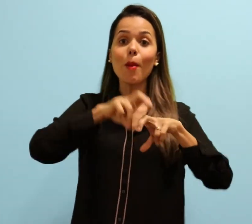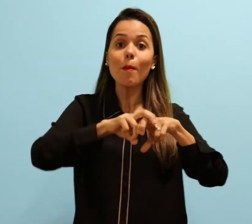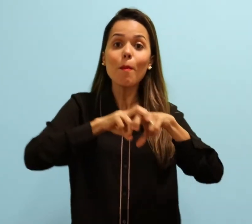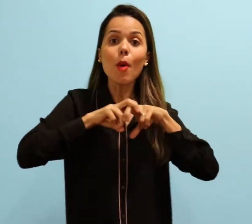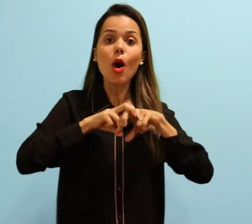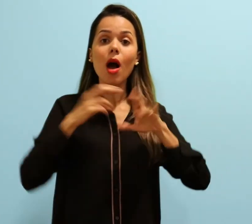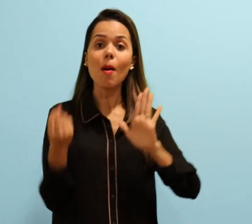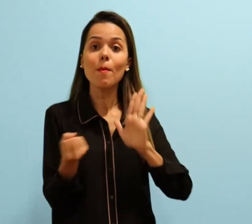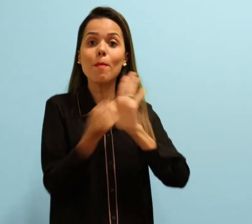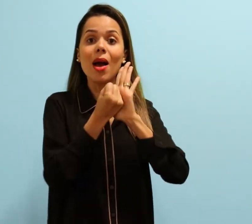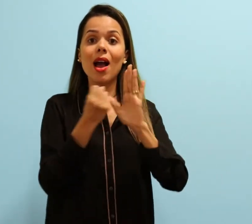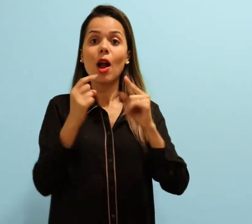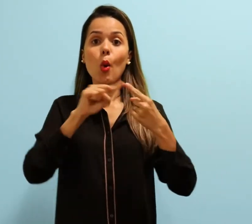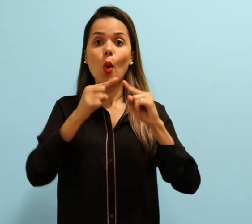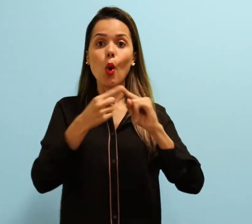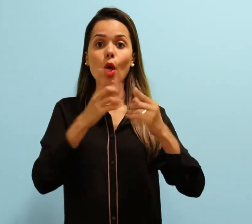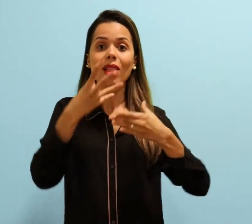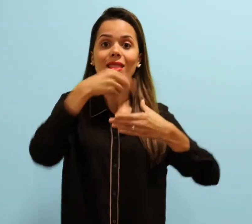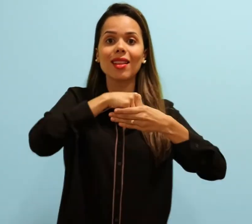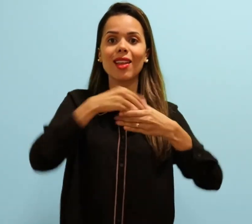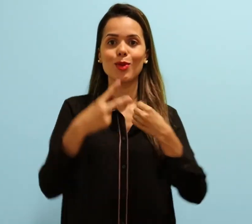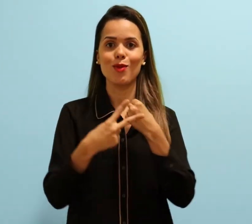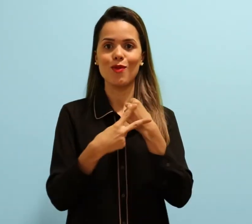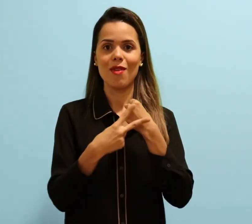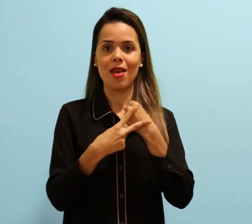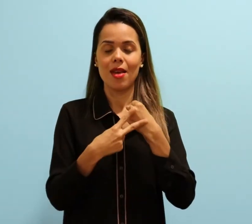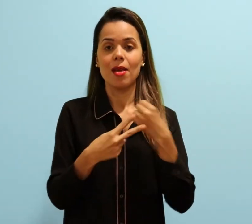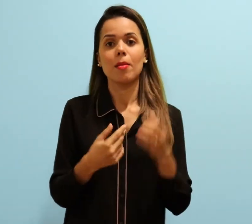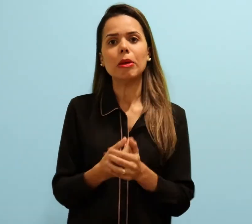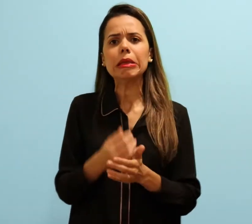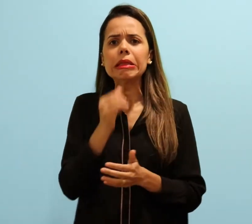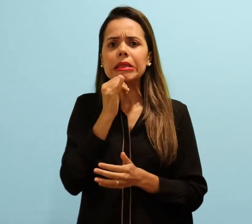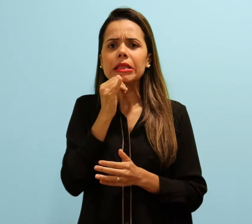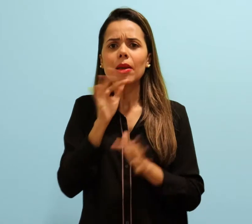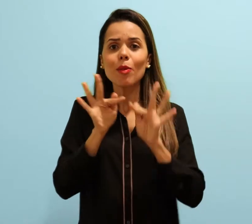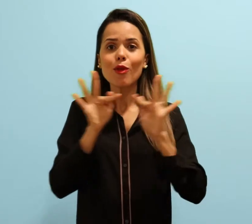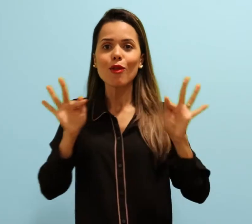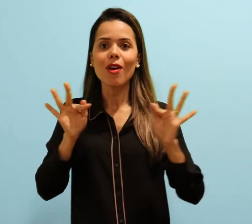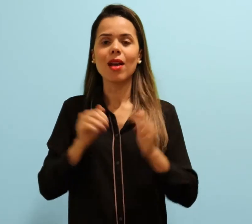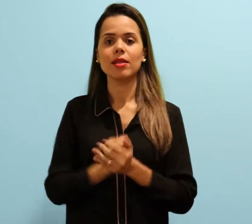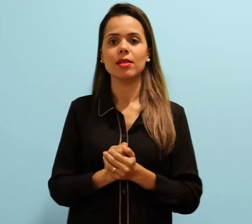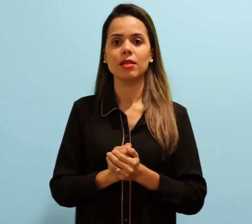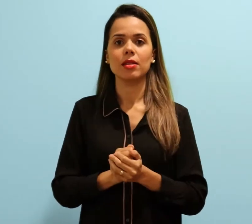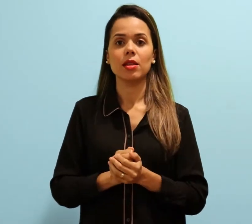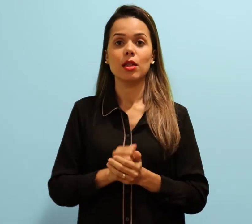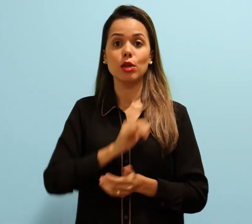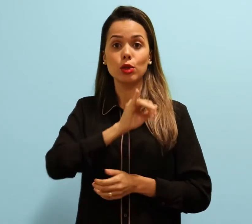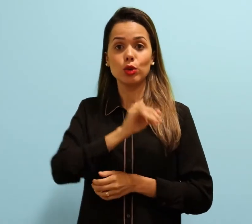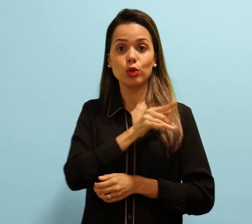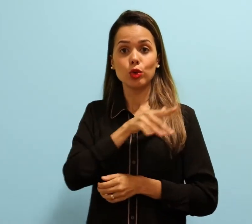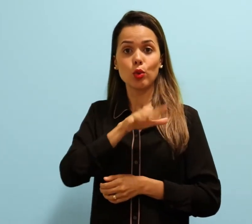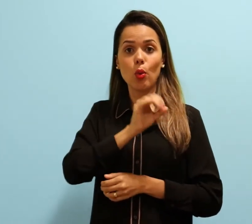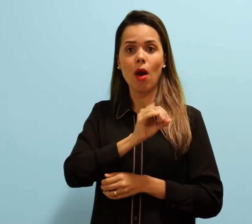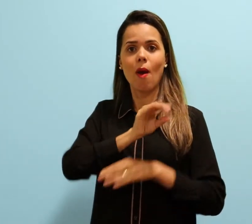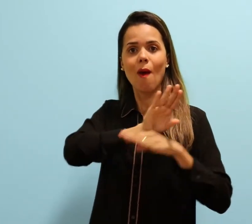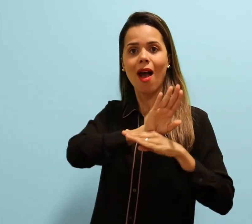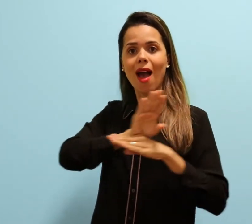objeto. Então, numa frase, por exemplo, como João ajudar a Maria, eu tenho